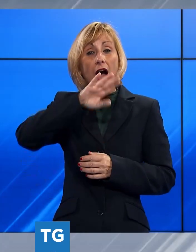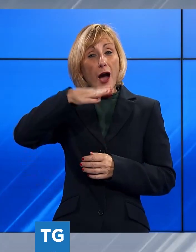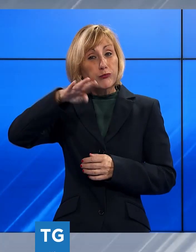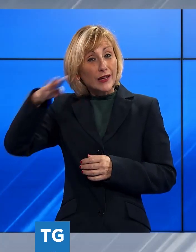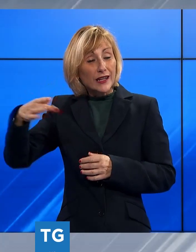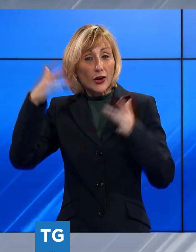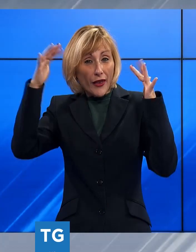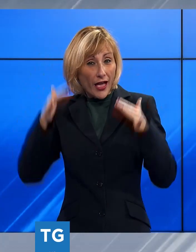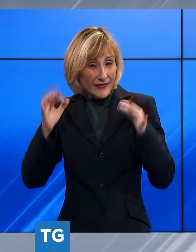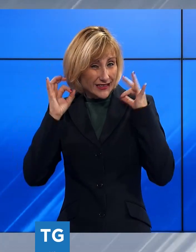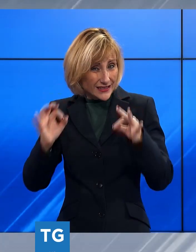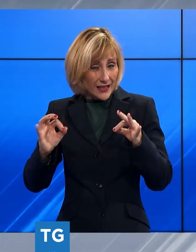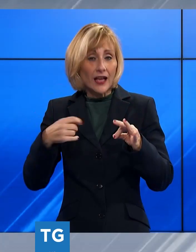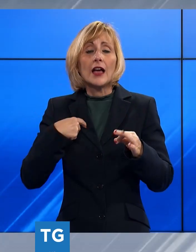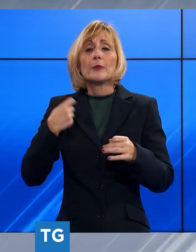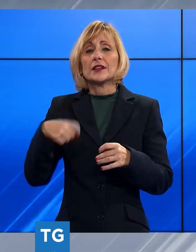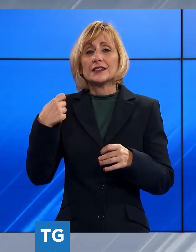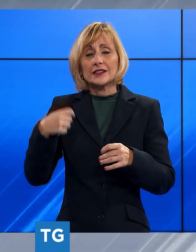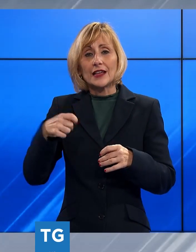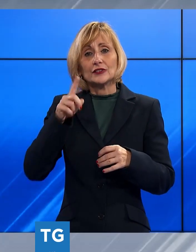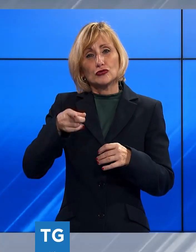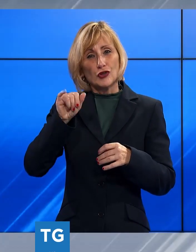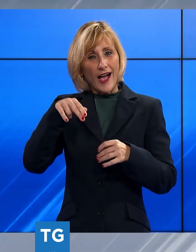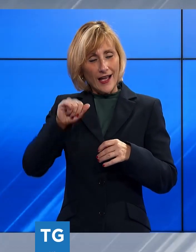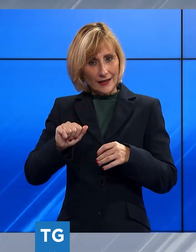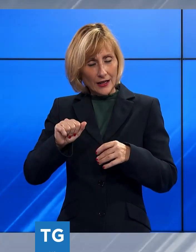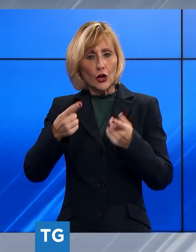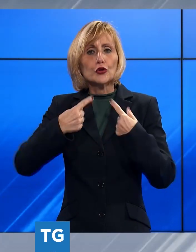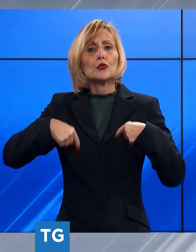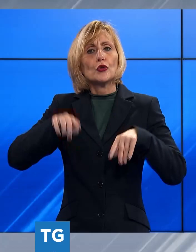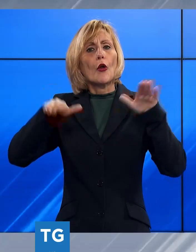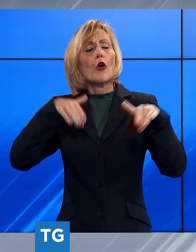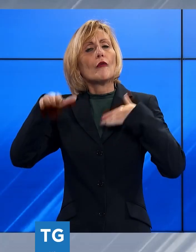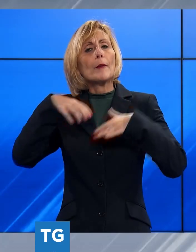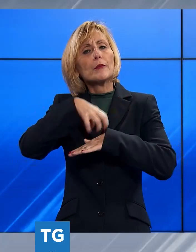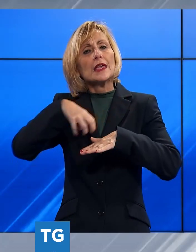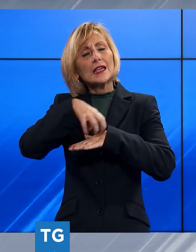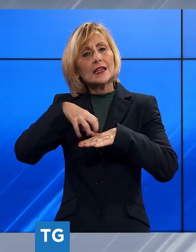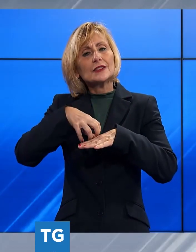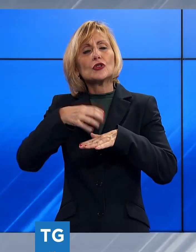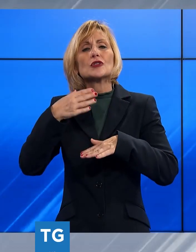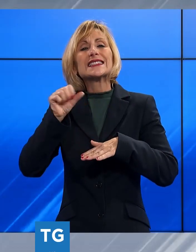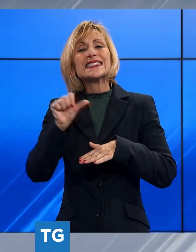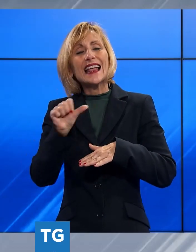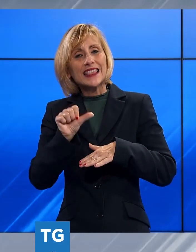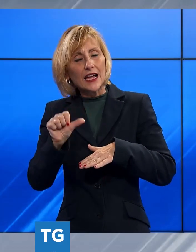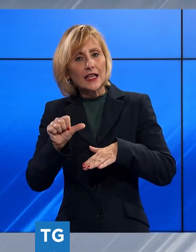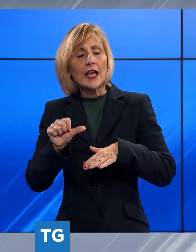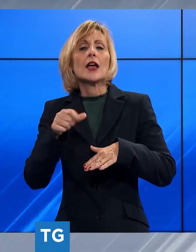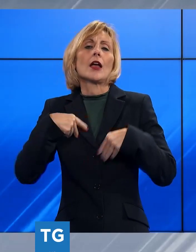turistici il Presidente della Regione Giani ha partecipato alla riunione convocata dal ministro al turismo Daniela Santanchè